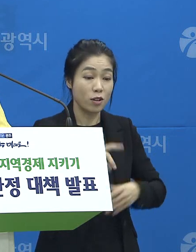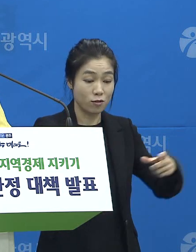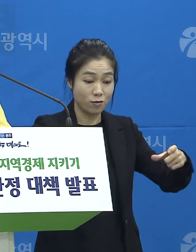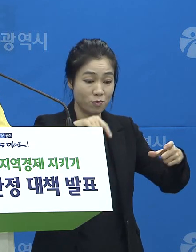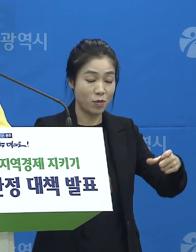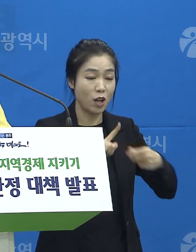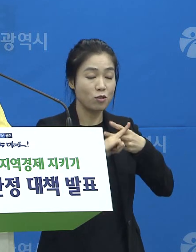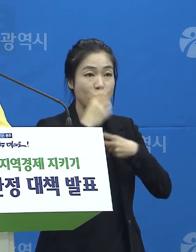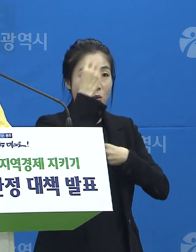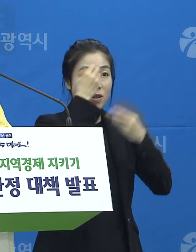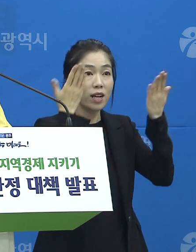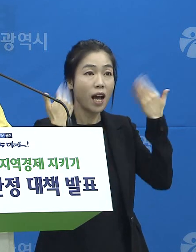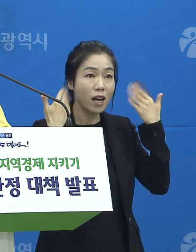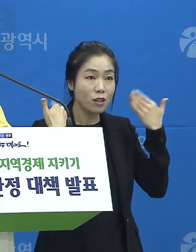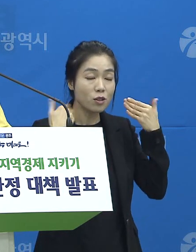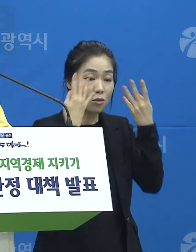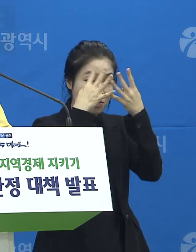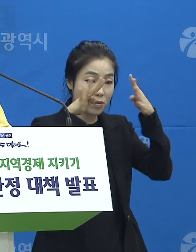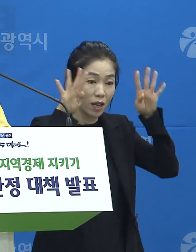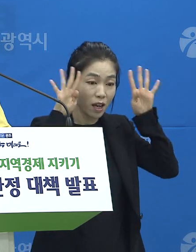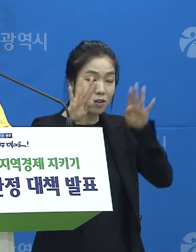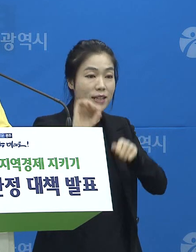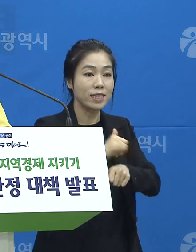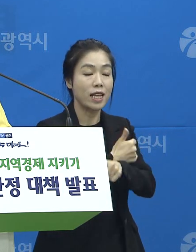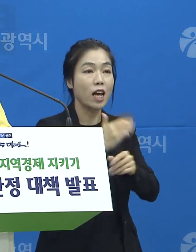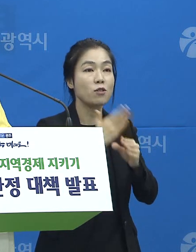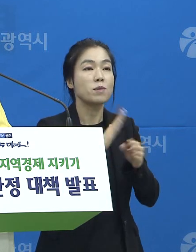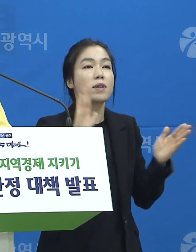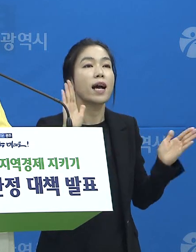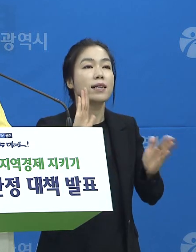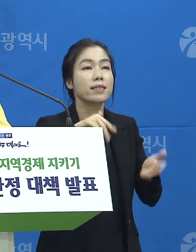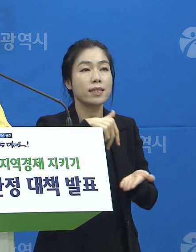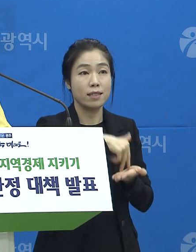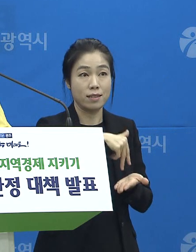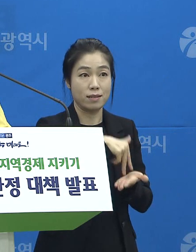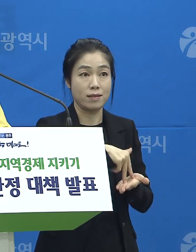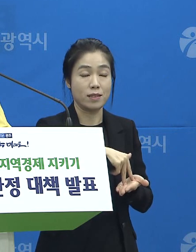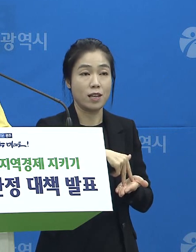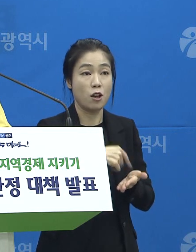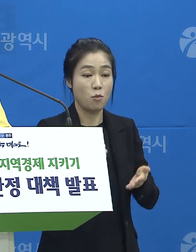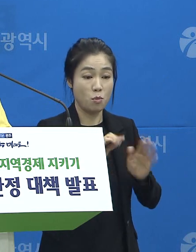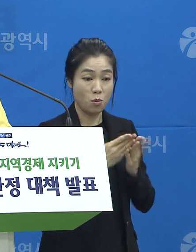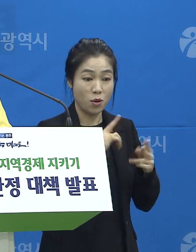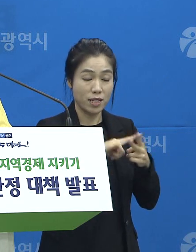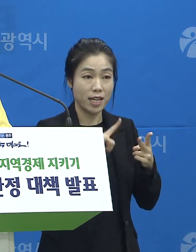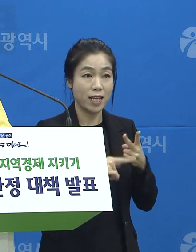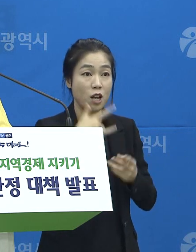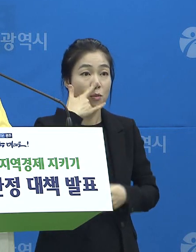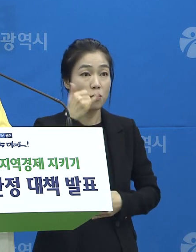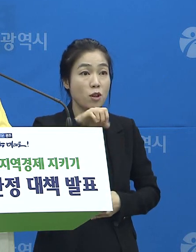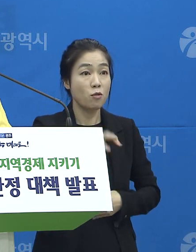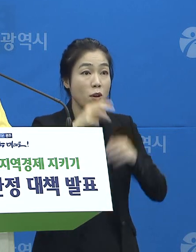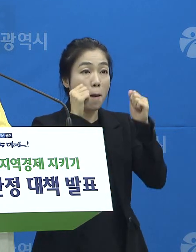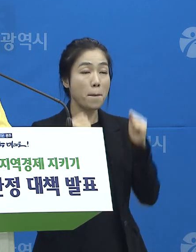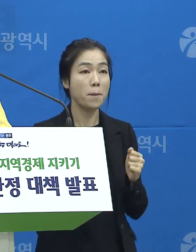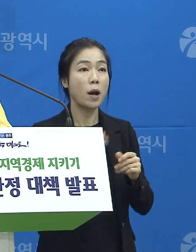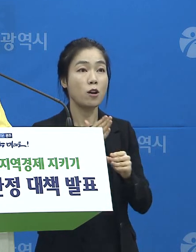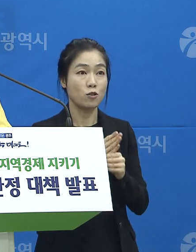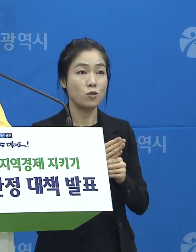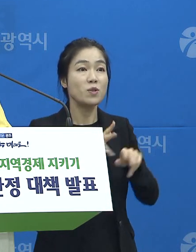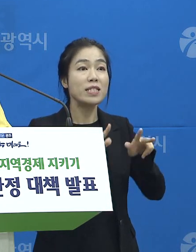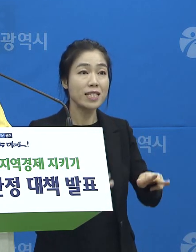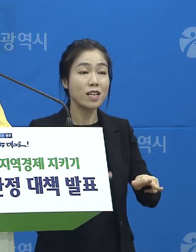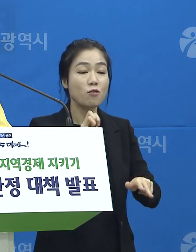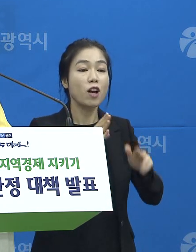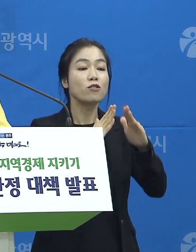소재 중고등학교와 대학교에 재학 중인 학생으로 본인이나 부모가 강주에 거주하고 있는